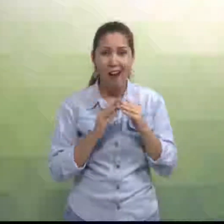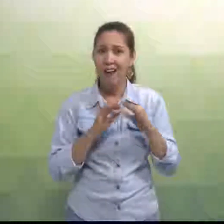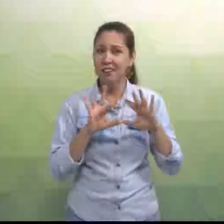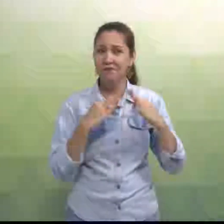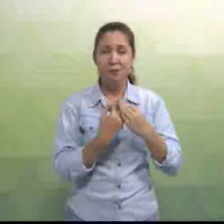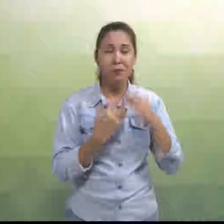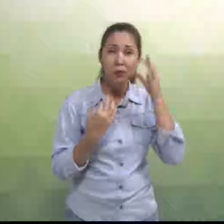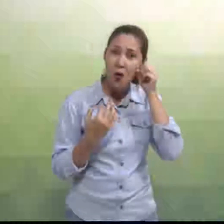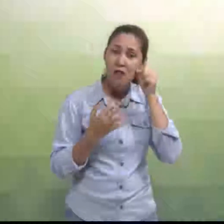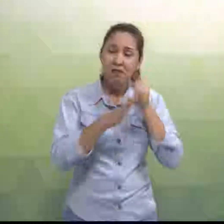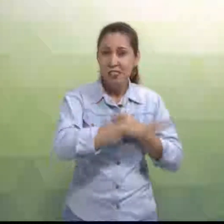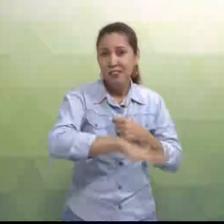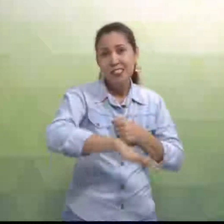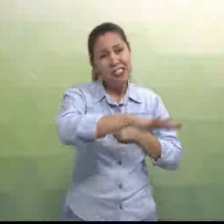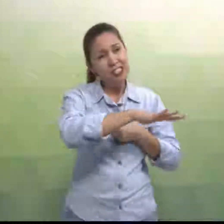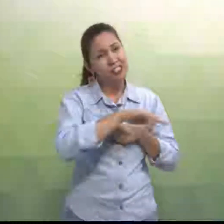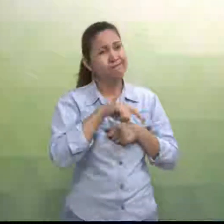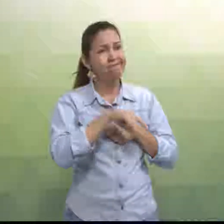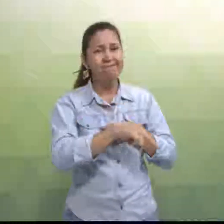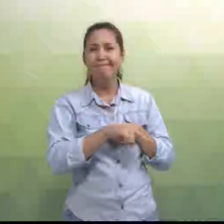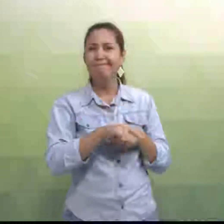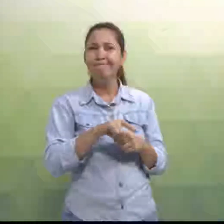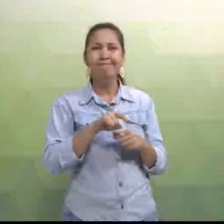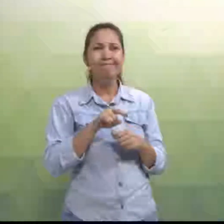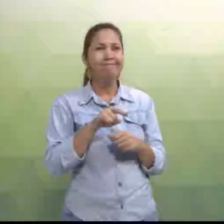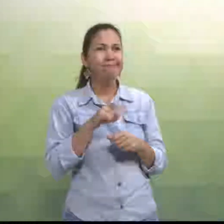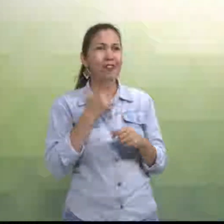Na verdade, em casa, geralmente a família de ouvintes ali